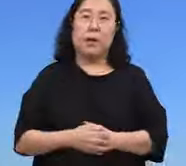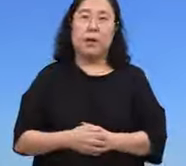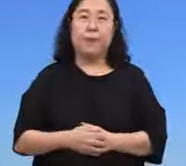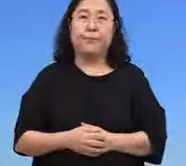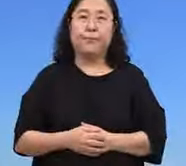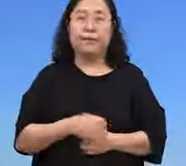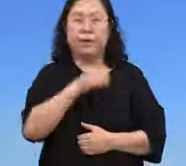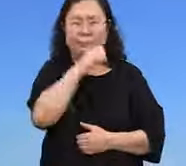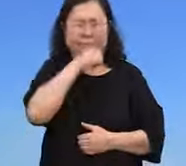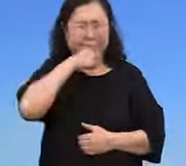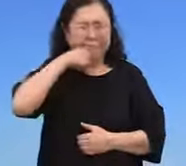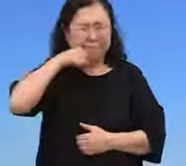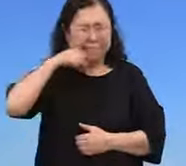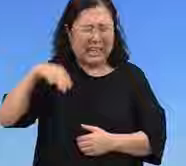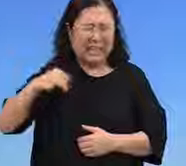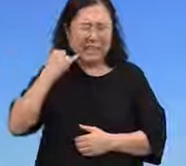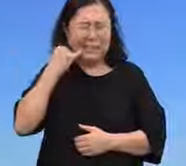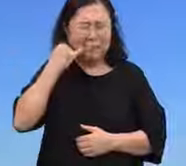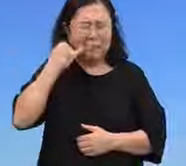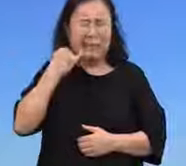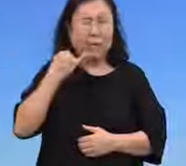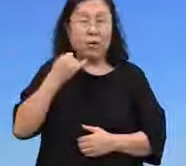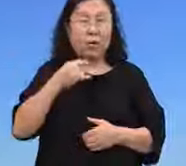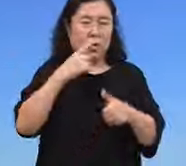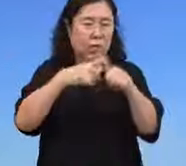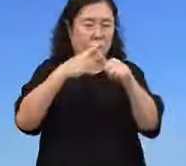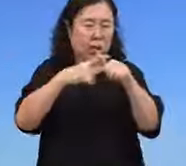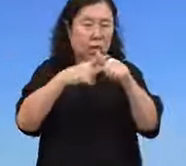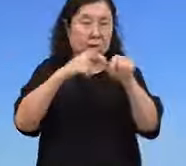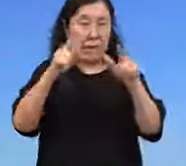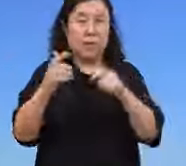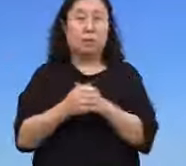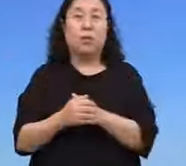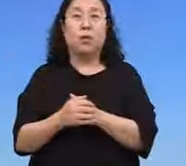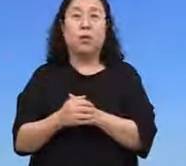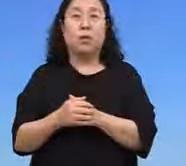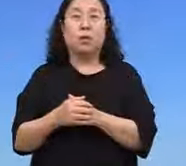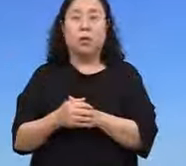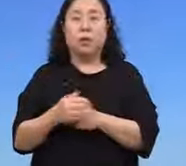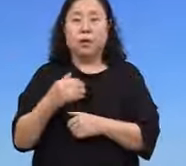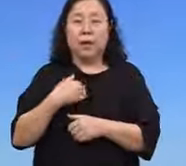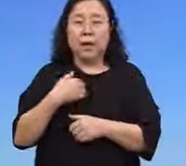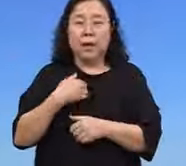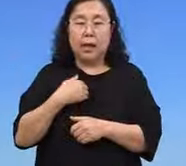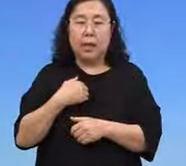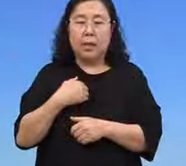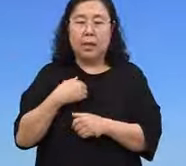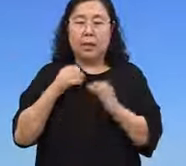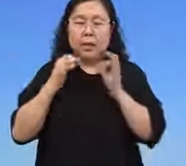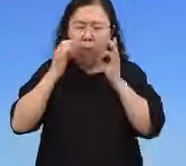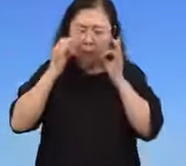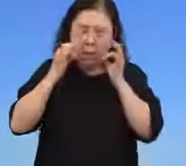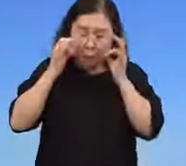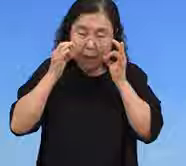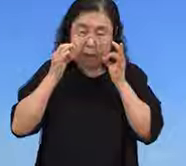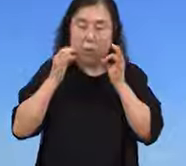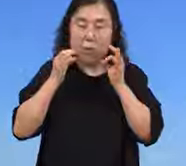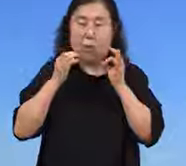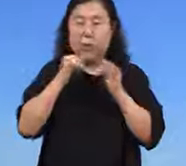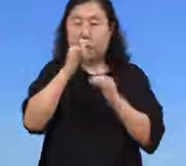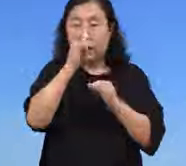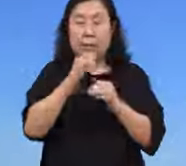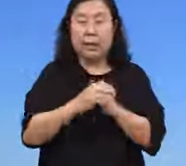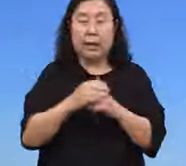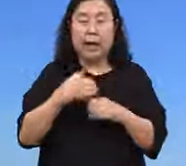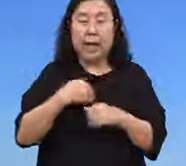비난받는 현실이지만 그건 뭘 안 해야 되는 거 뭘 하고 안 해야 되는 거 뭘 하고 이런 것도 있겠지만 진짜